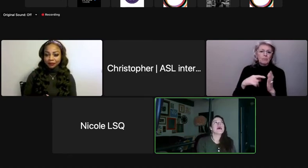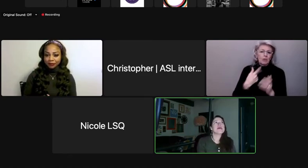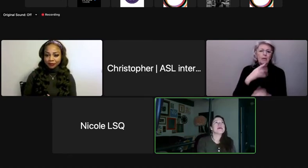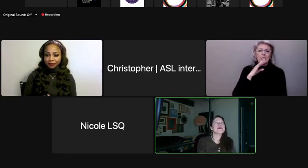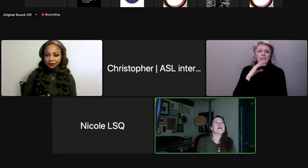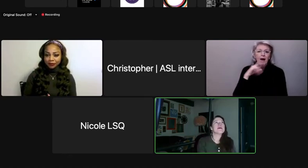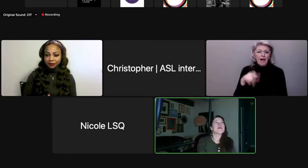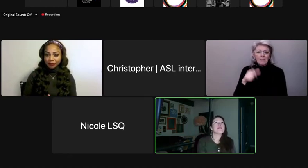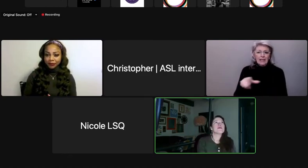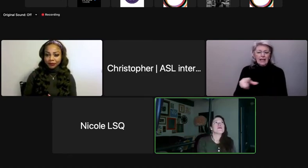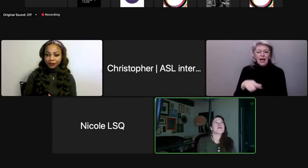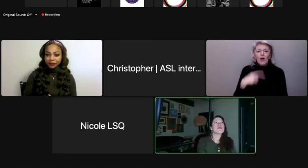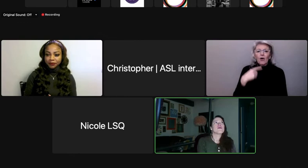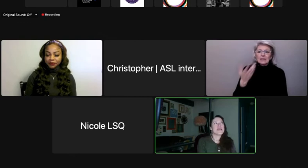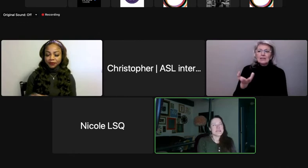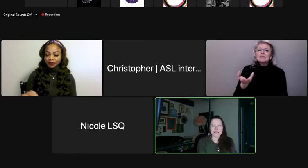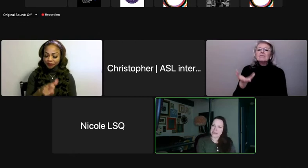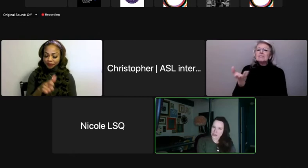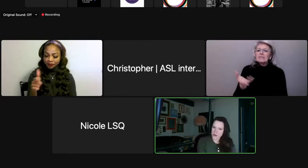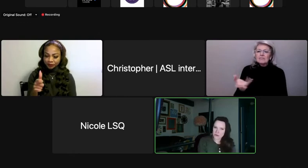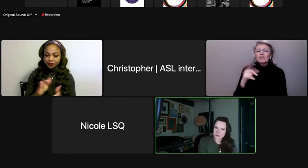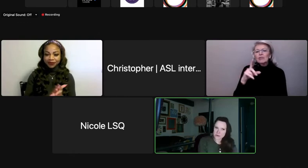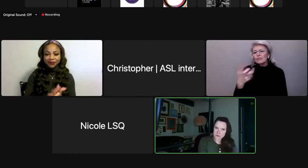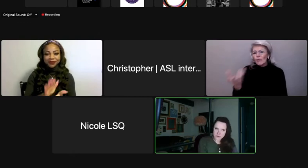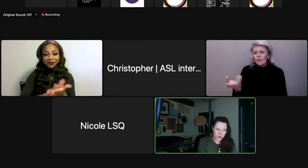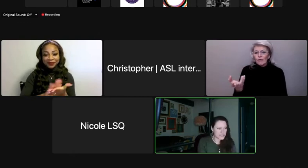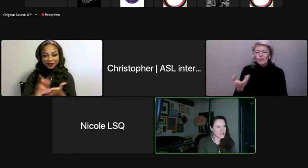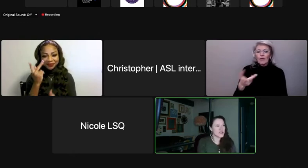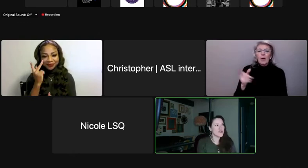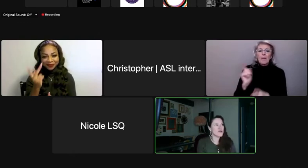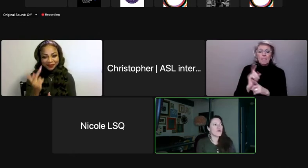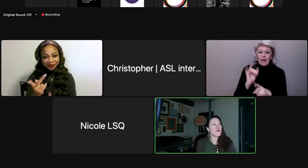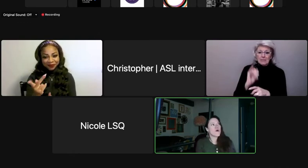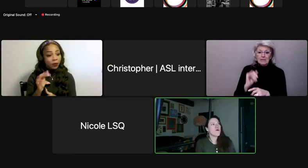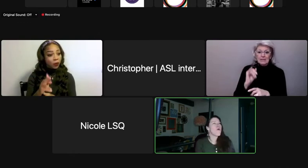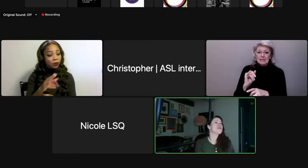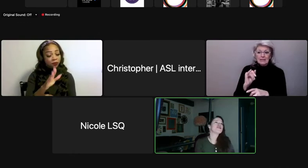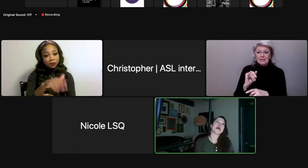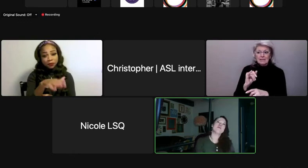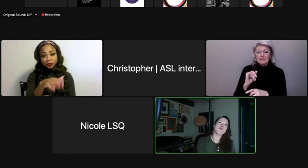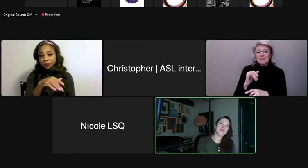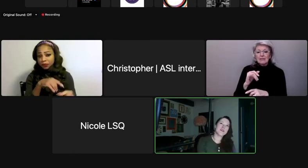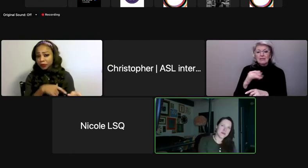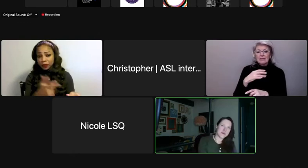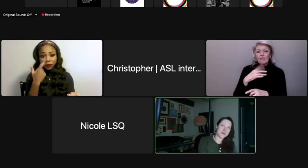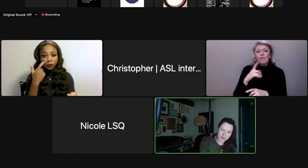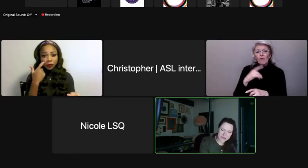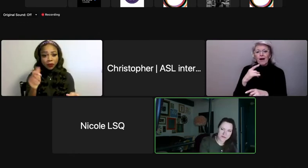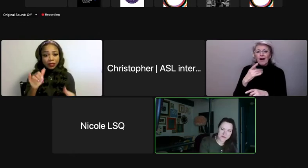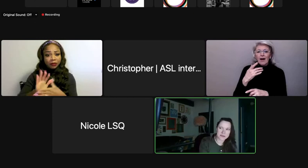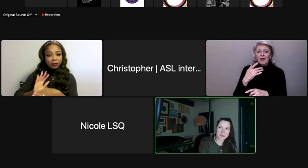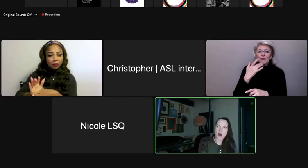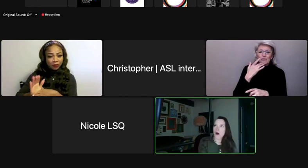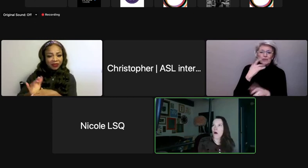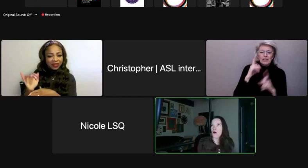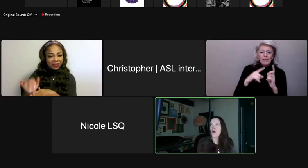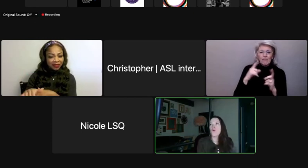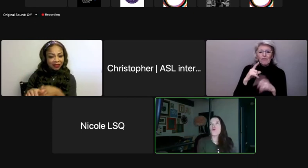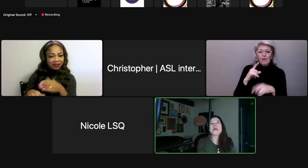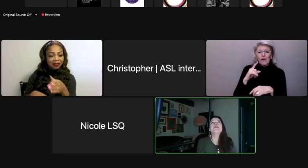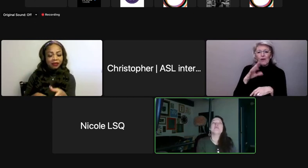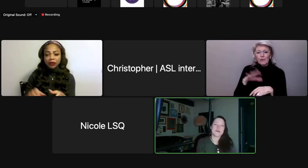demande des questions même si on a envie peut-être instinctivement de